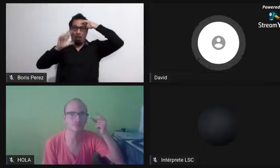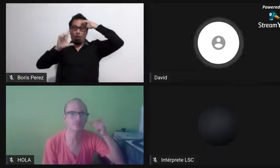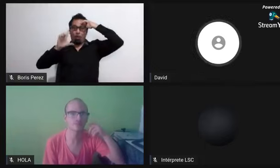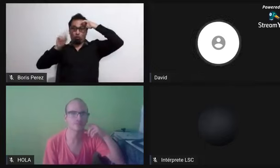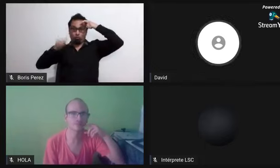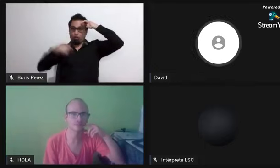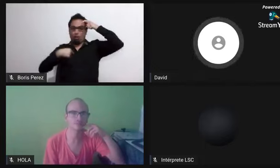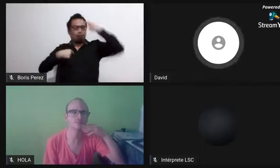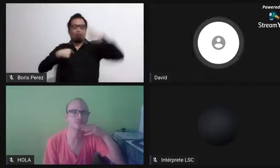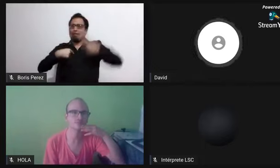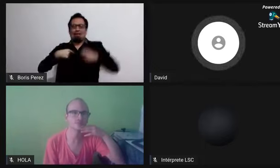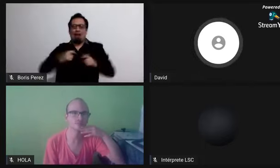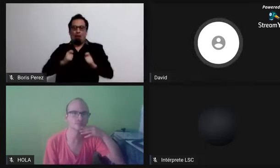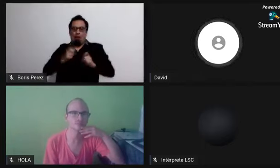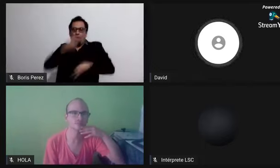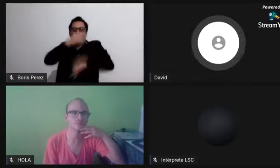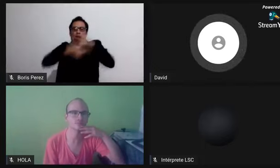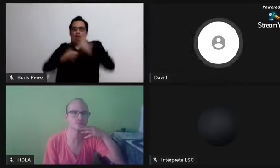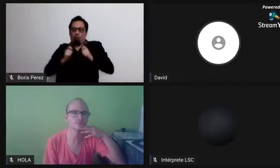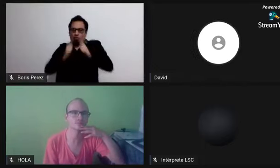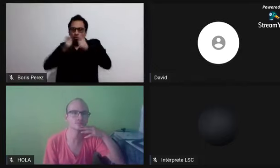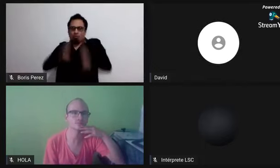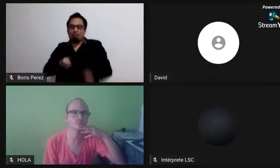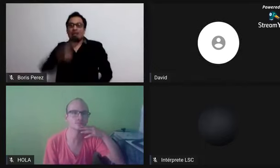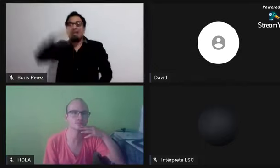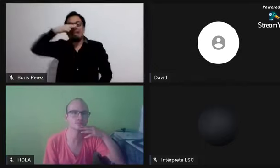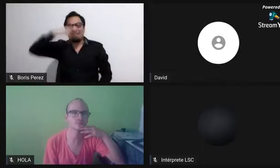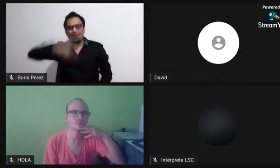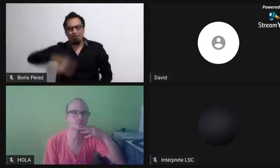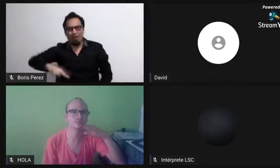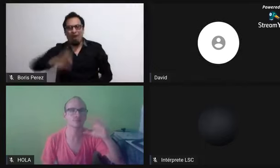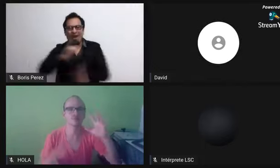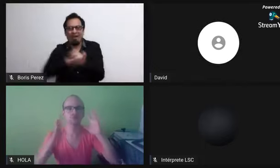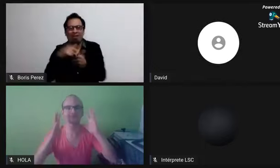contra Carlos V, el rey de ese entonces.